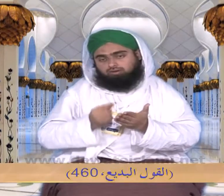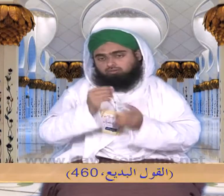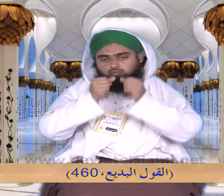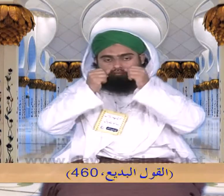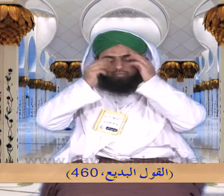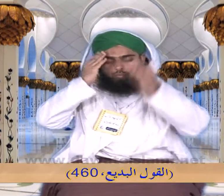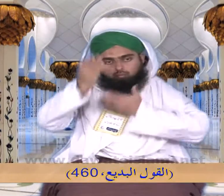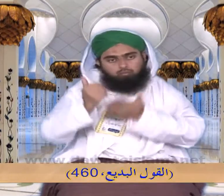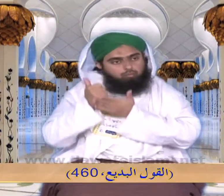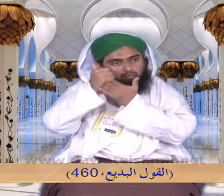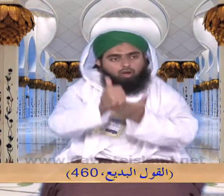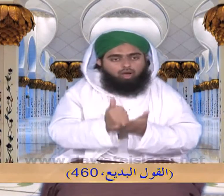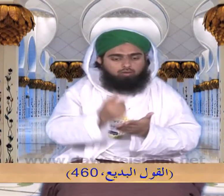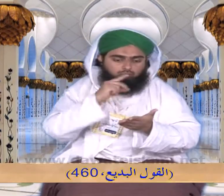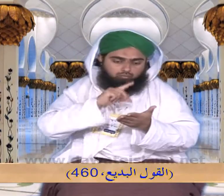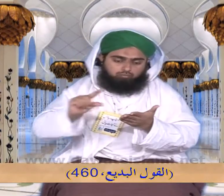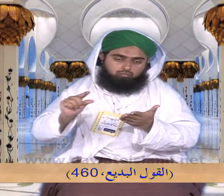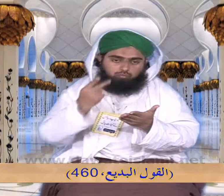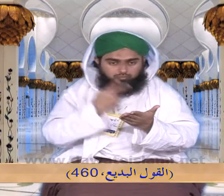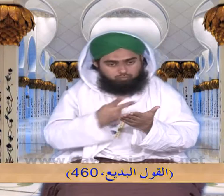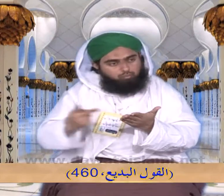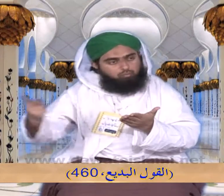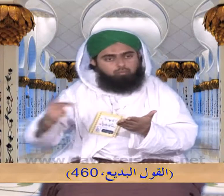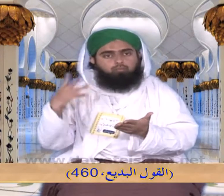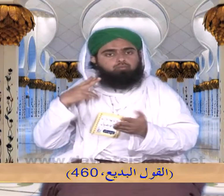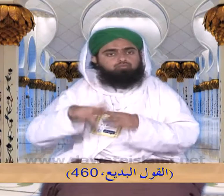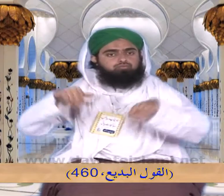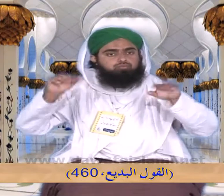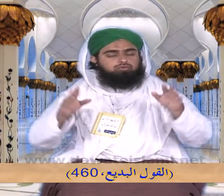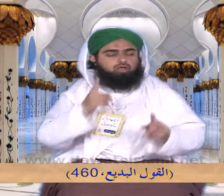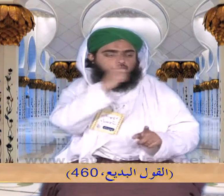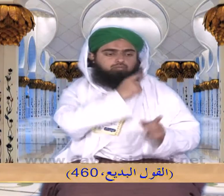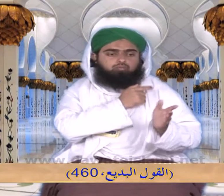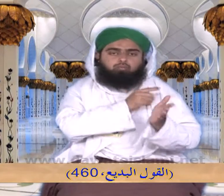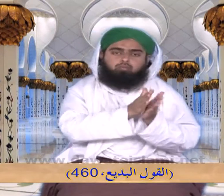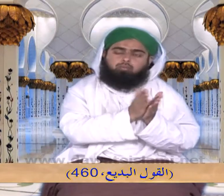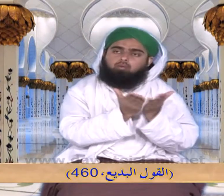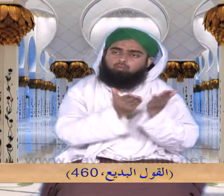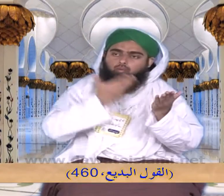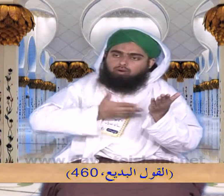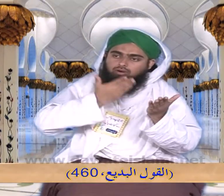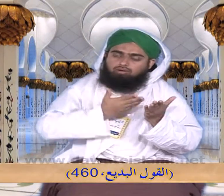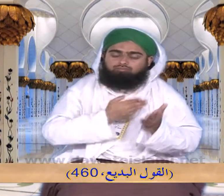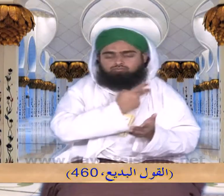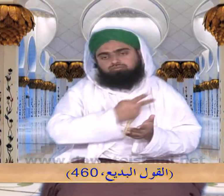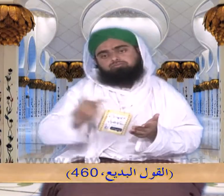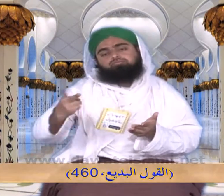جو کوئی مجھ پر لکھ کر درود بھیجے گا تو جب تک وہ درود لکھا رہے گا فرشتے اس لکھنے والے پر درود بھیجتے رہے